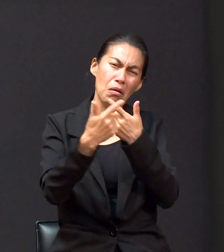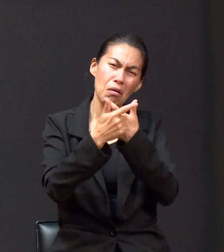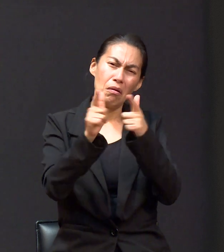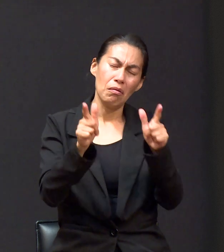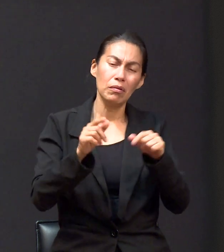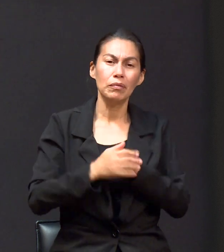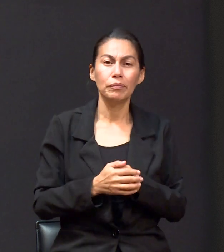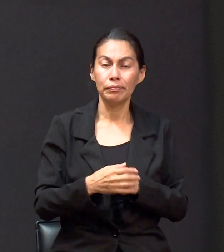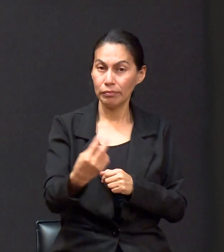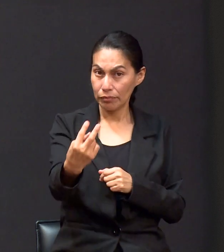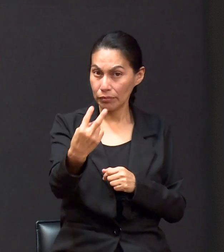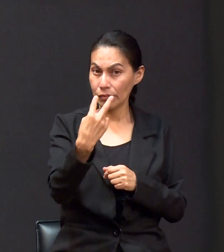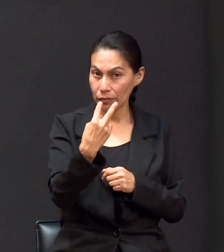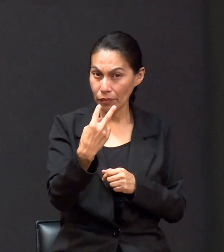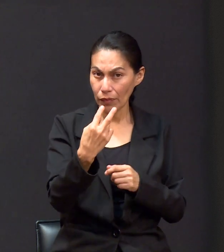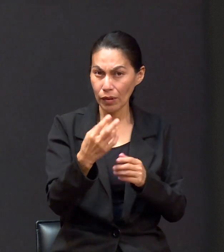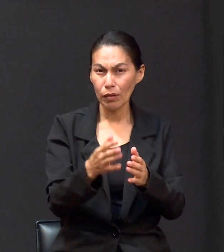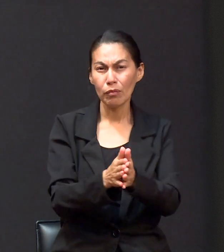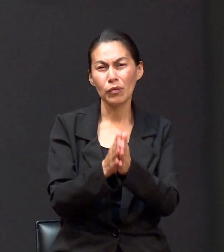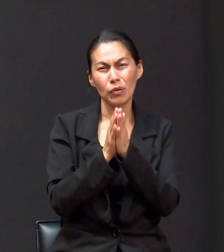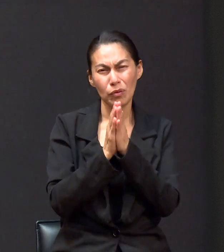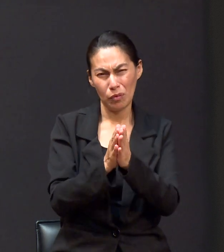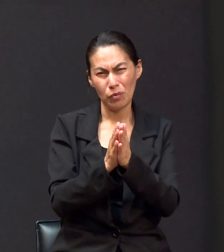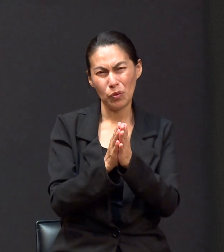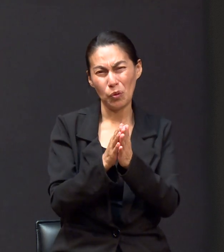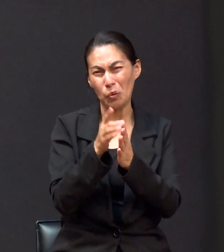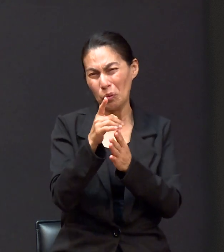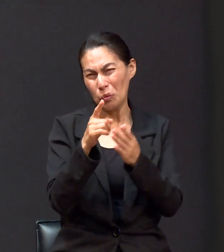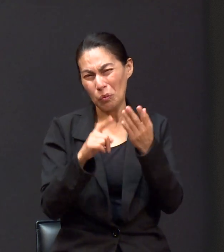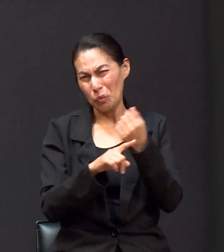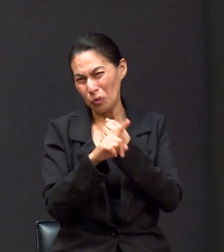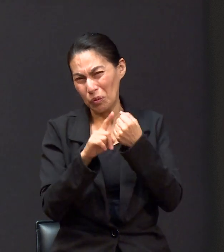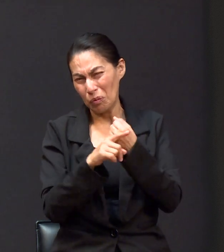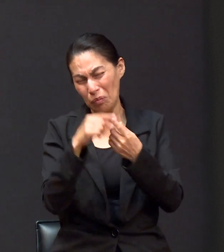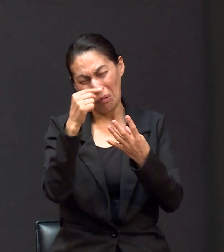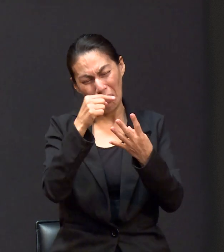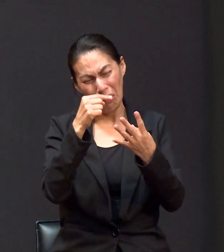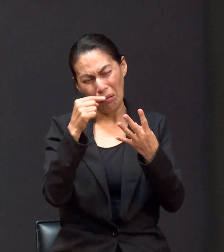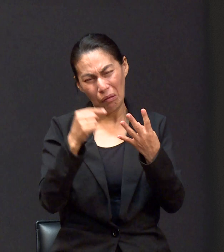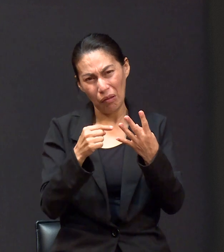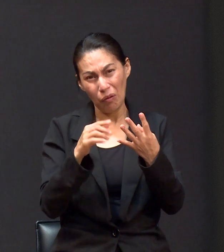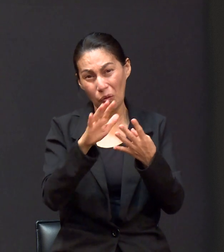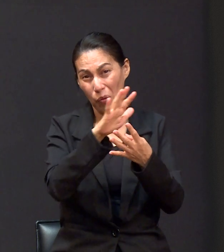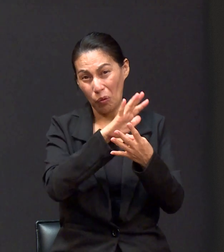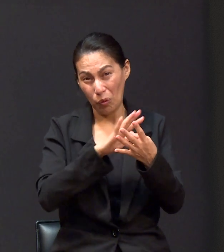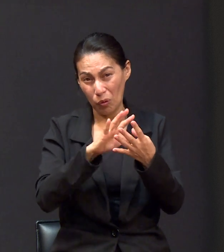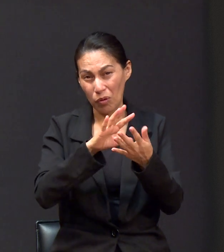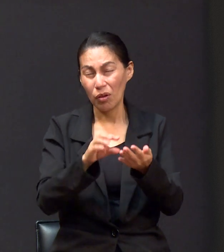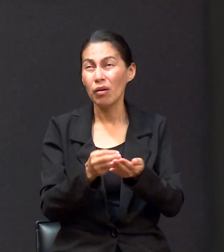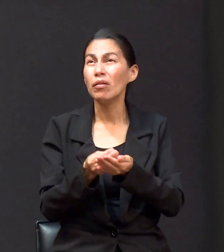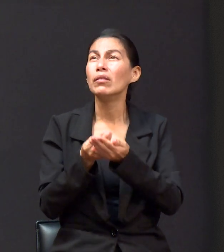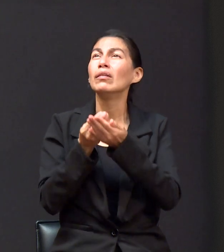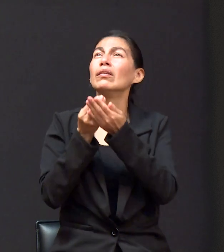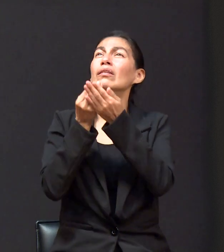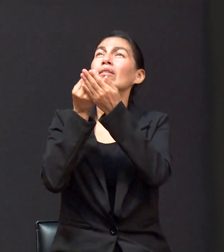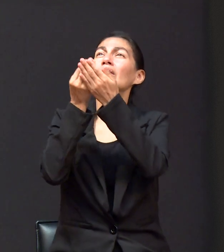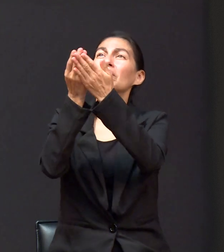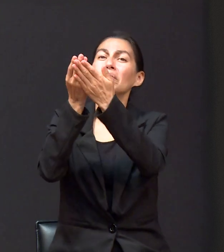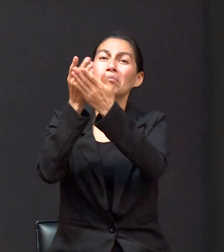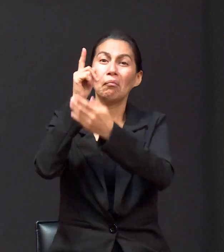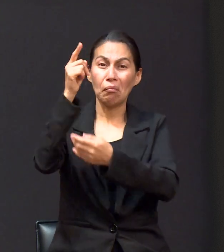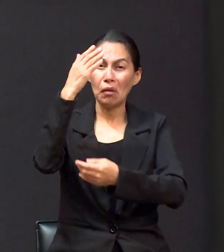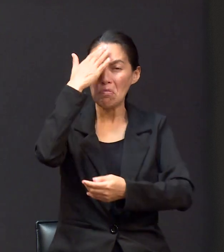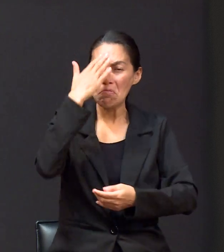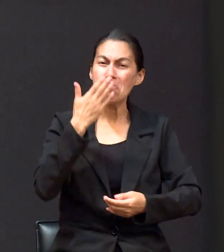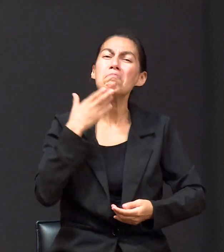donde quiera que vayas, ¿por qué no ponerlo en las manos de Dios? El Señor es